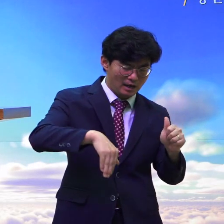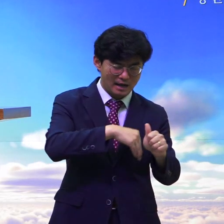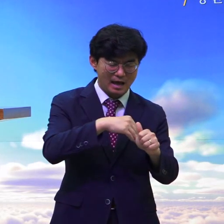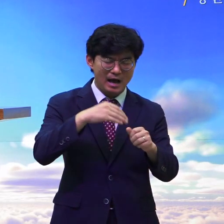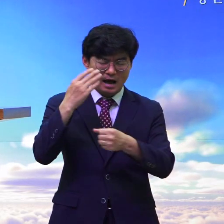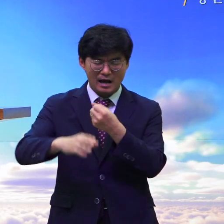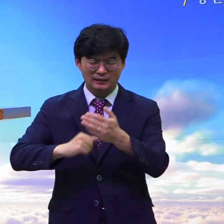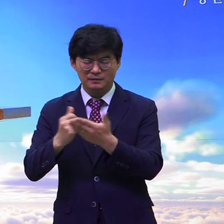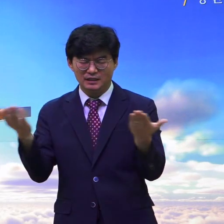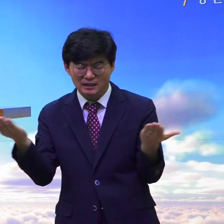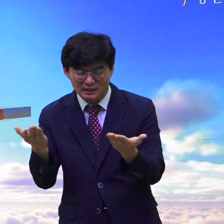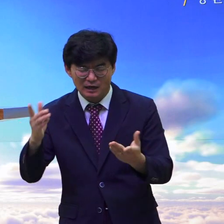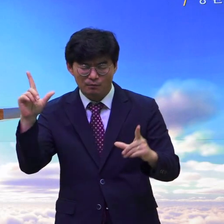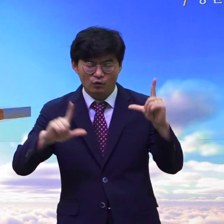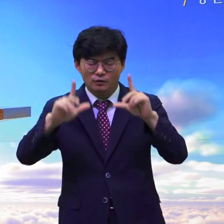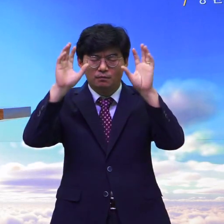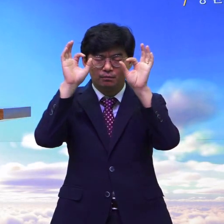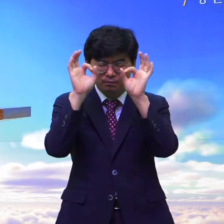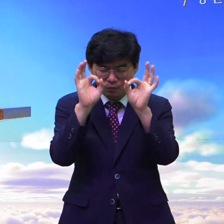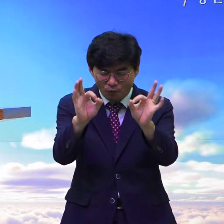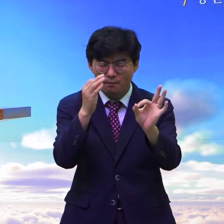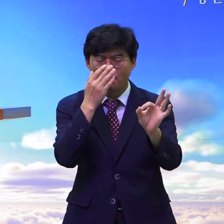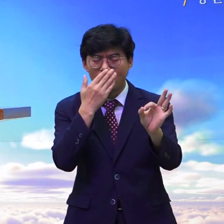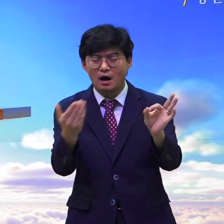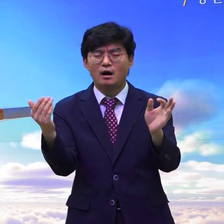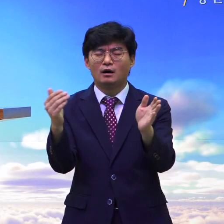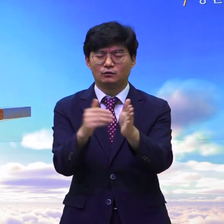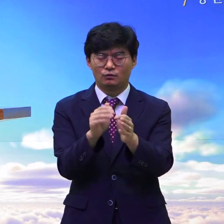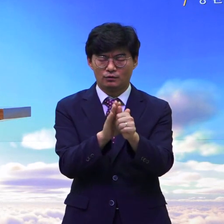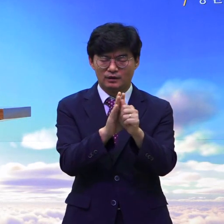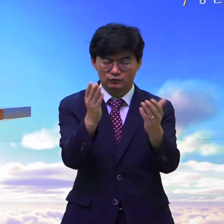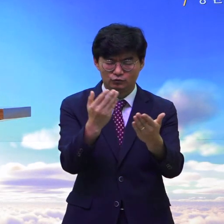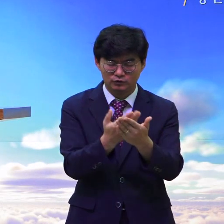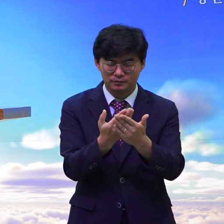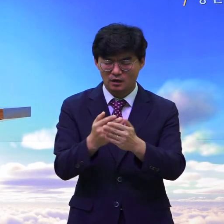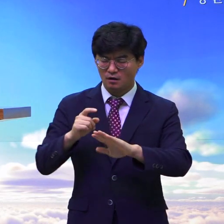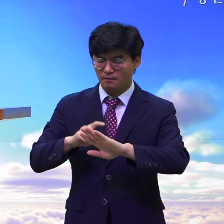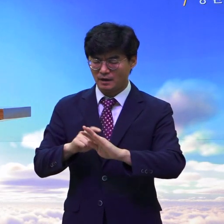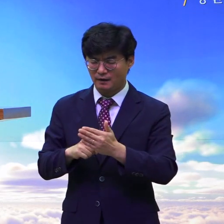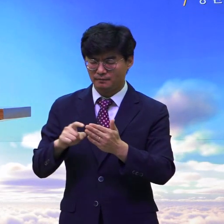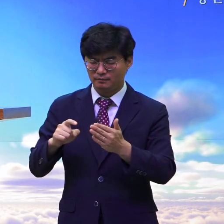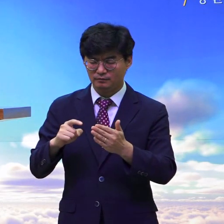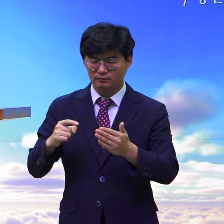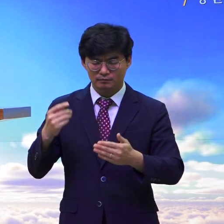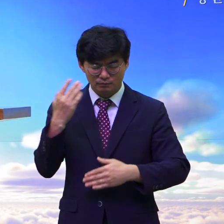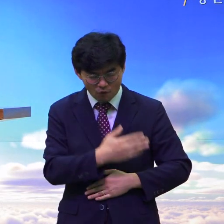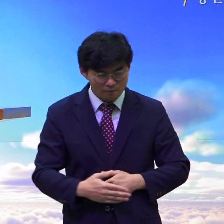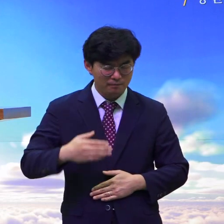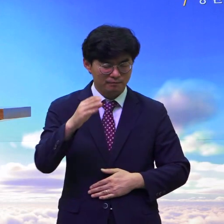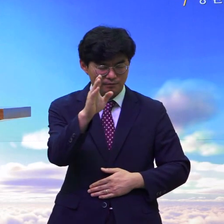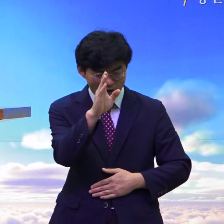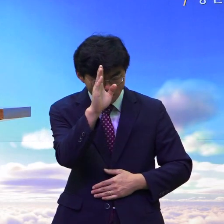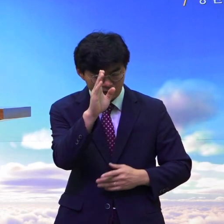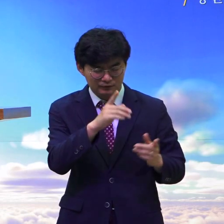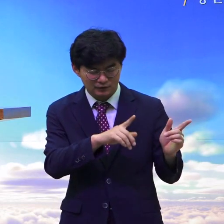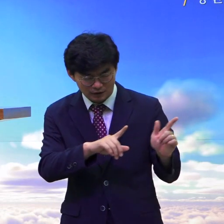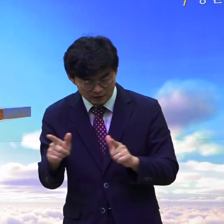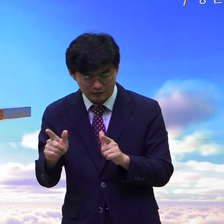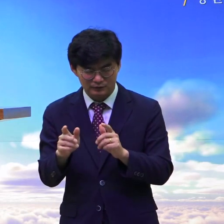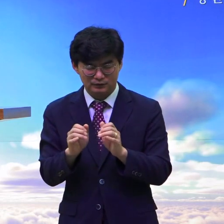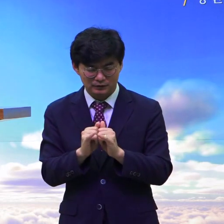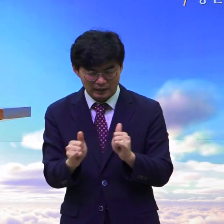있는 은혜와 영광 허락하여 주시옵소서. 우리 가운데 육신의 질병과 마음의 아픔과 신앙의